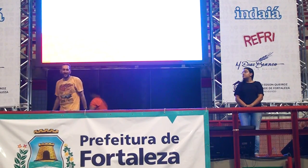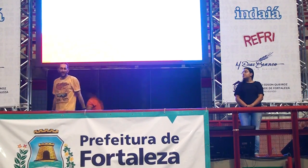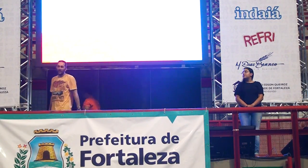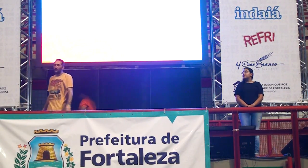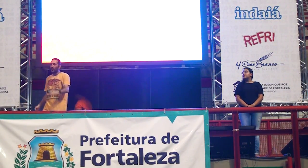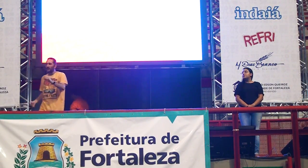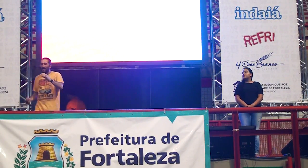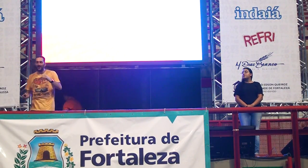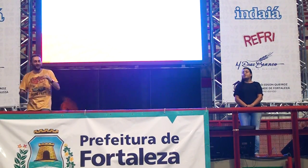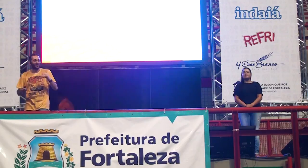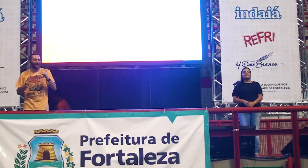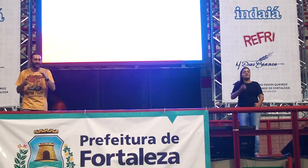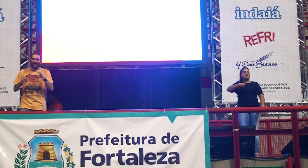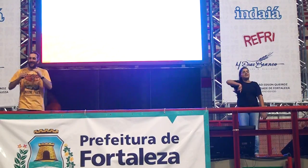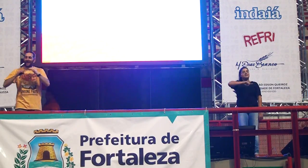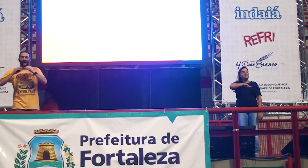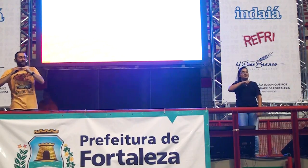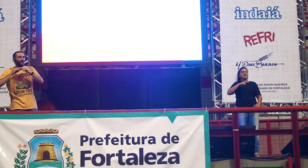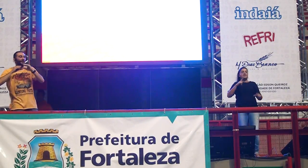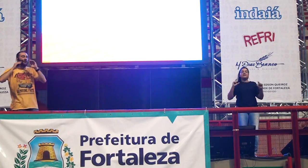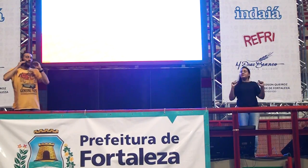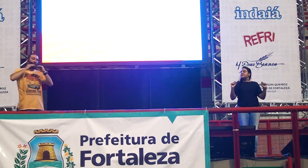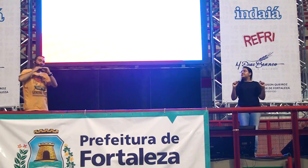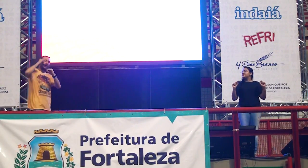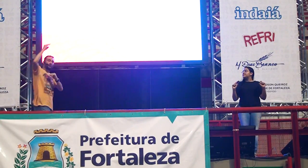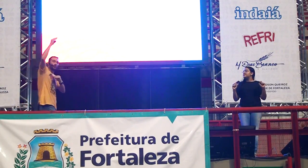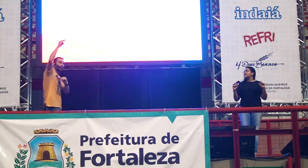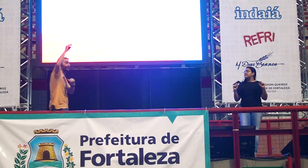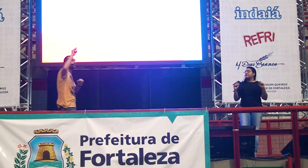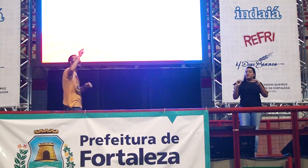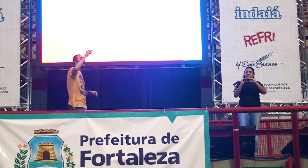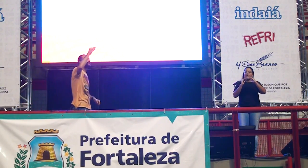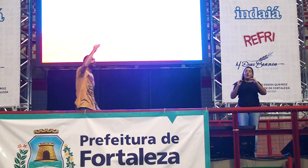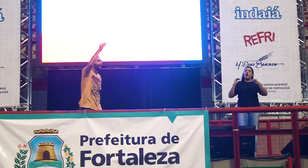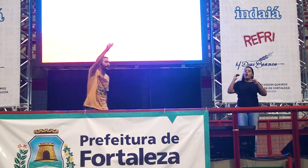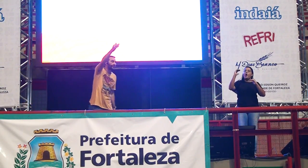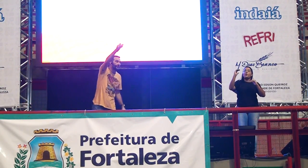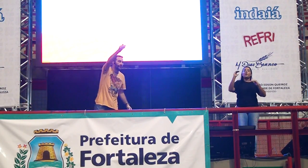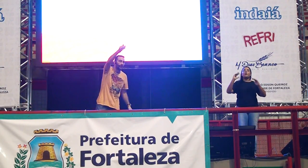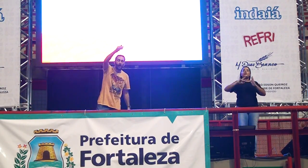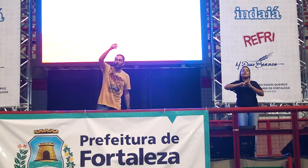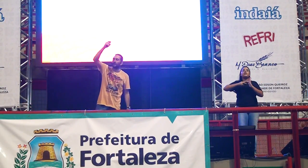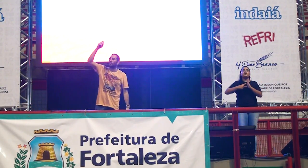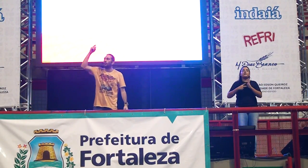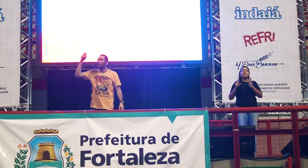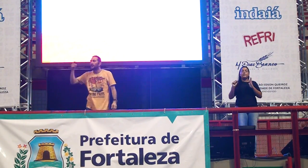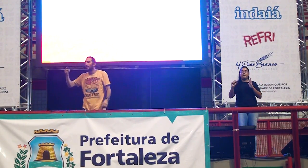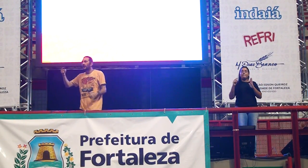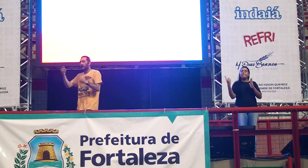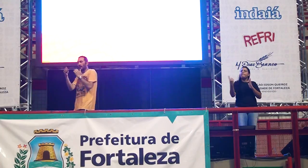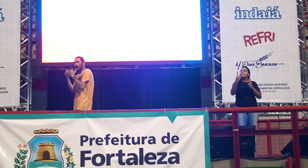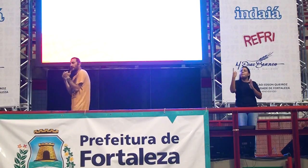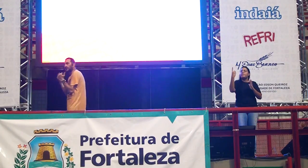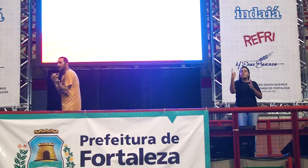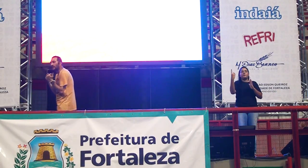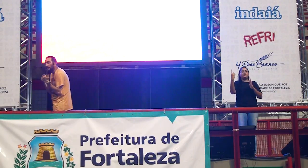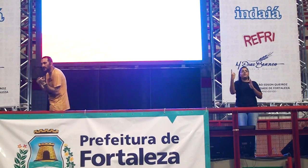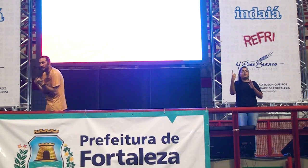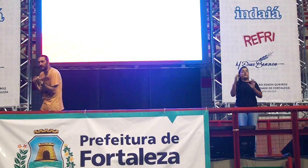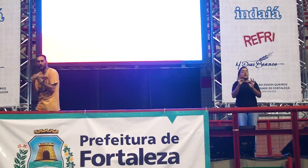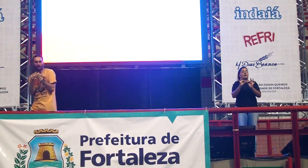Então, nós teremos fator altitude. O que é altitude? Altitude é